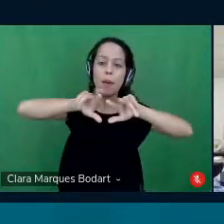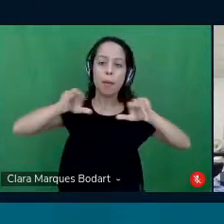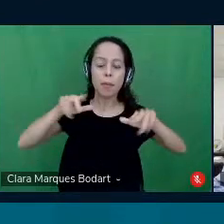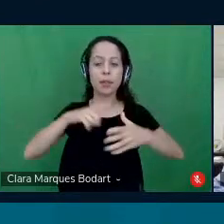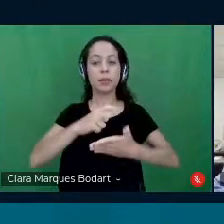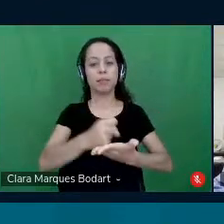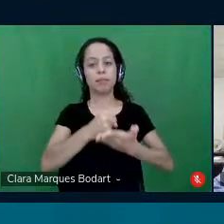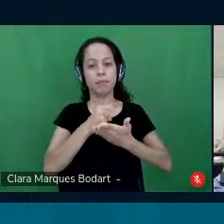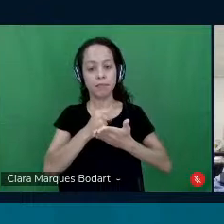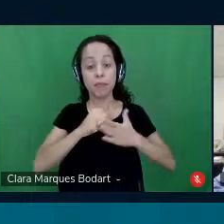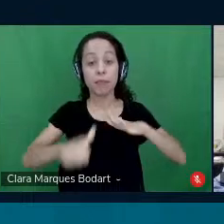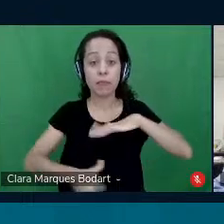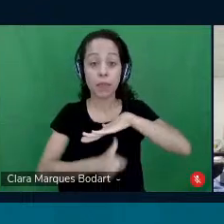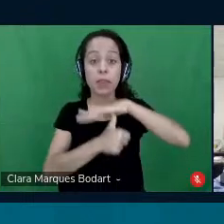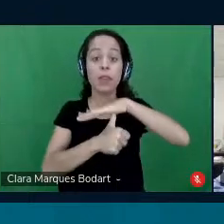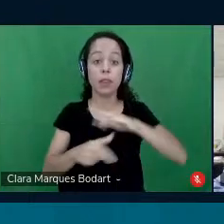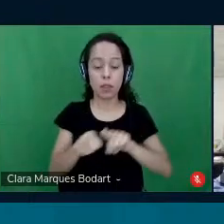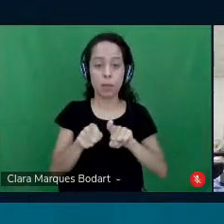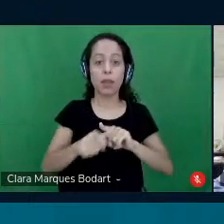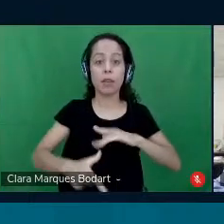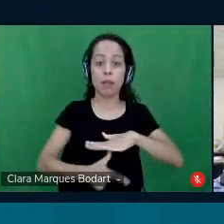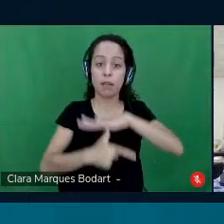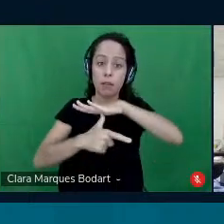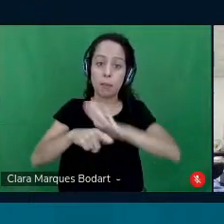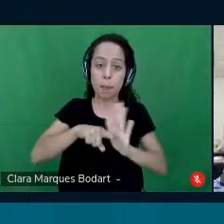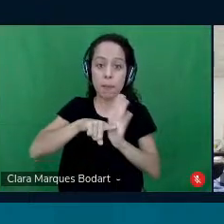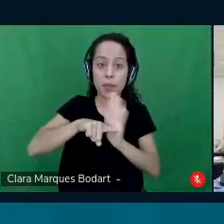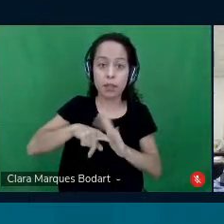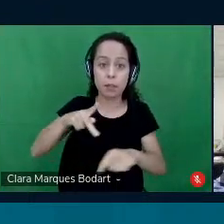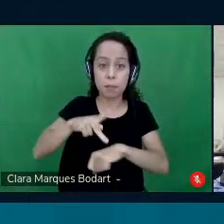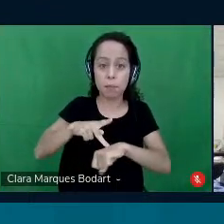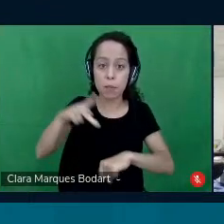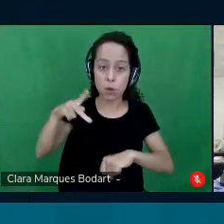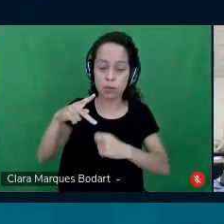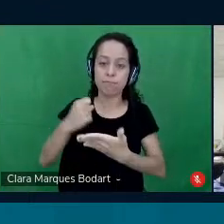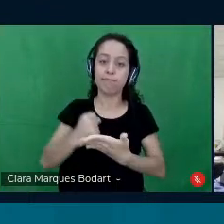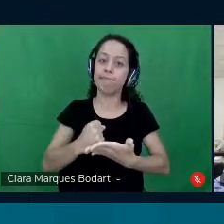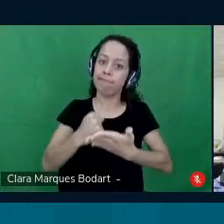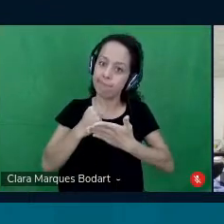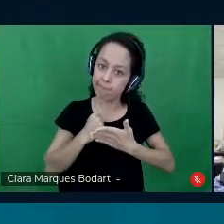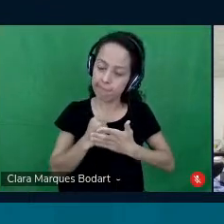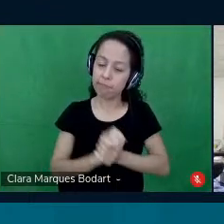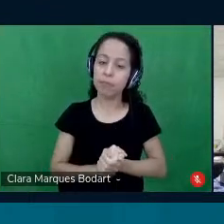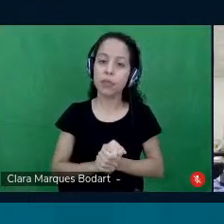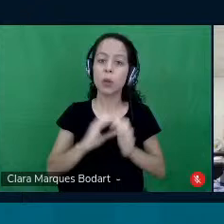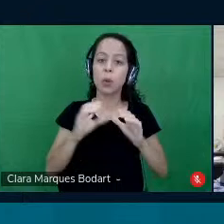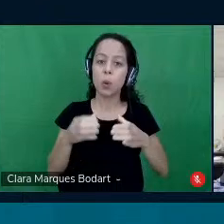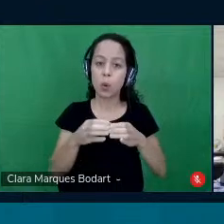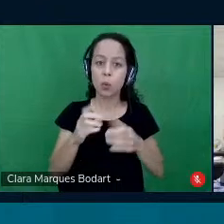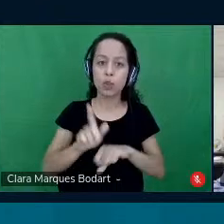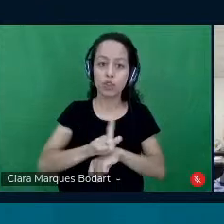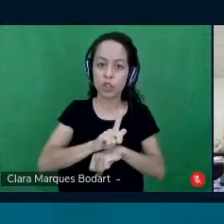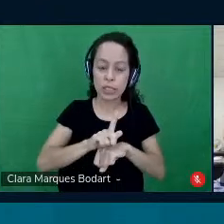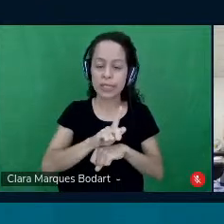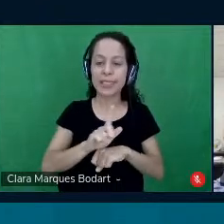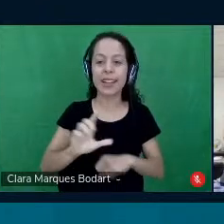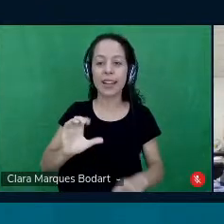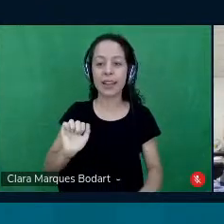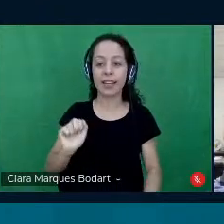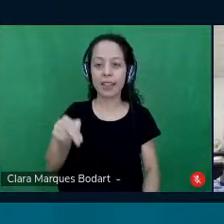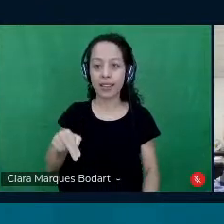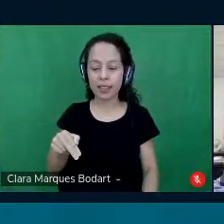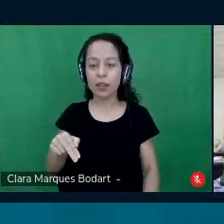IFES e a sua pró-reitoria de pesquisa e pós-graduação por estarem sempre conosco, ao comitê gestor, a CAM,